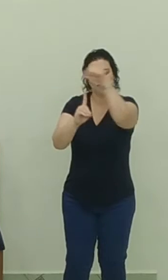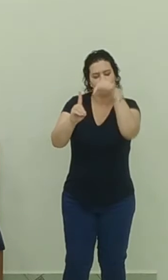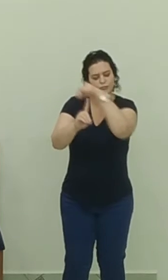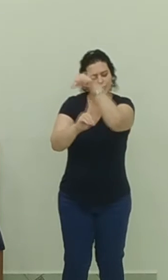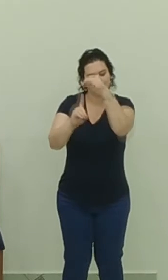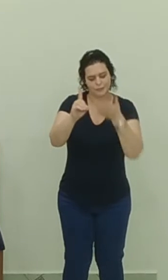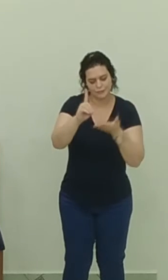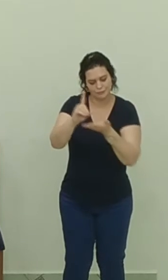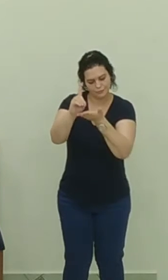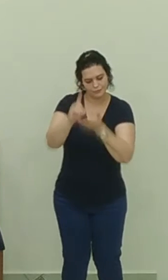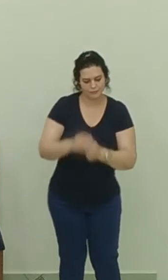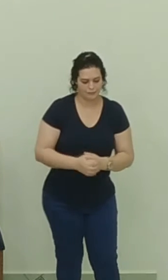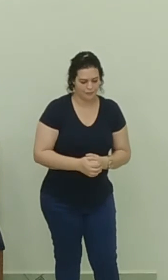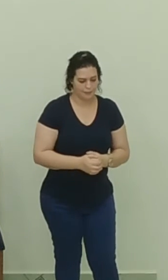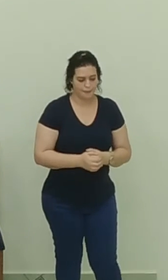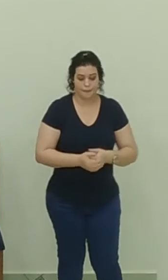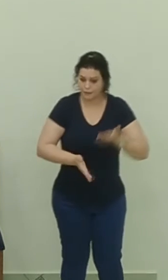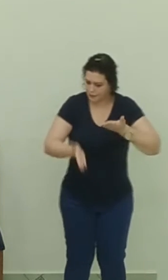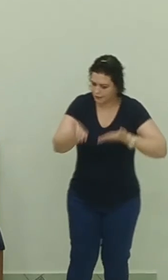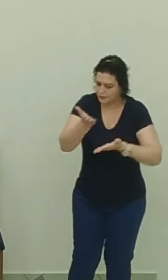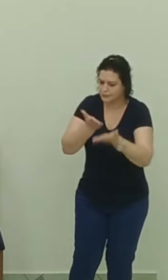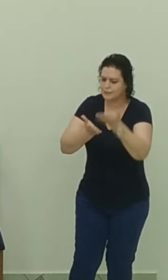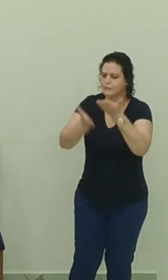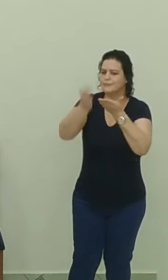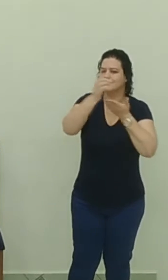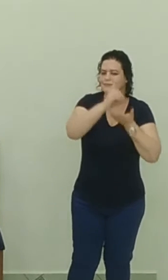exaltado seja